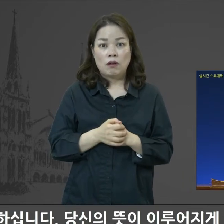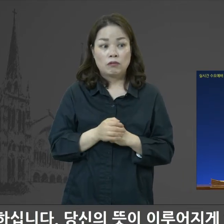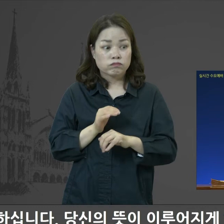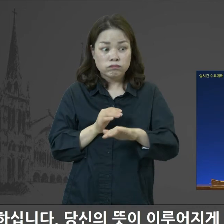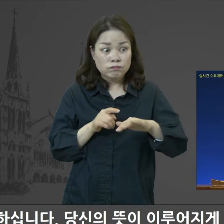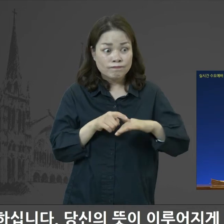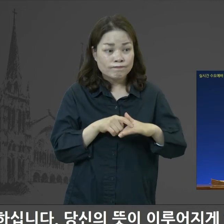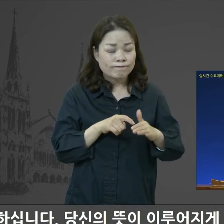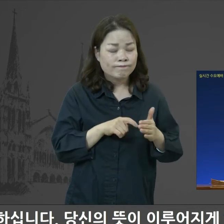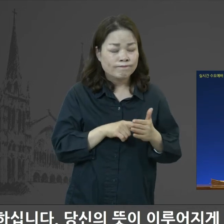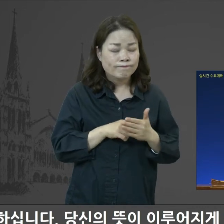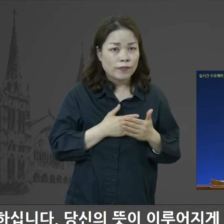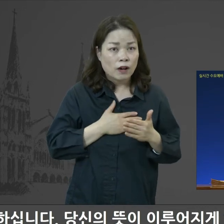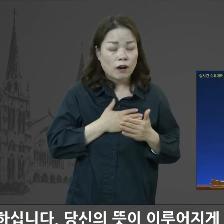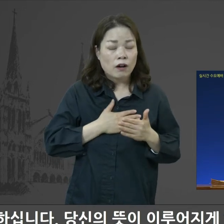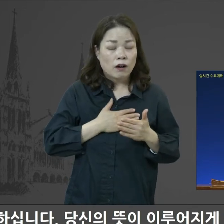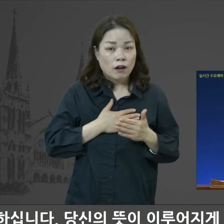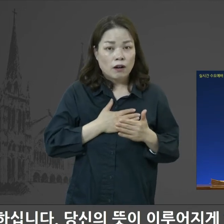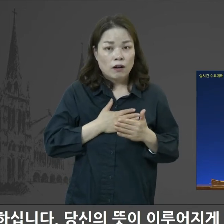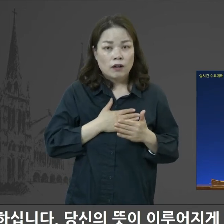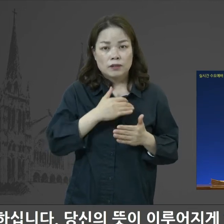우리의 가슴 먹먹함을 주는 이유입니다.